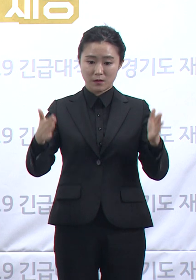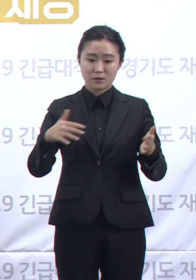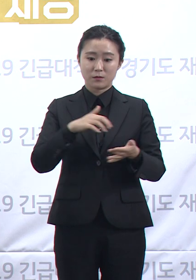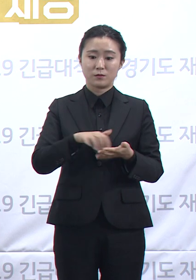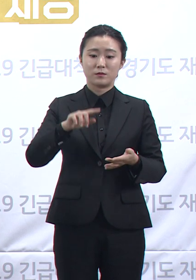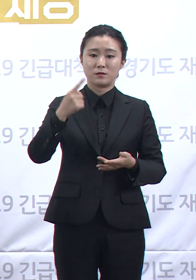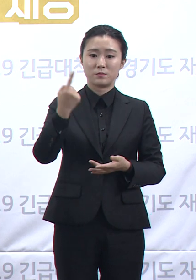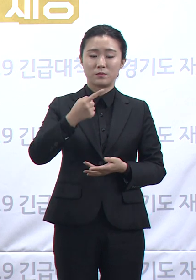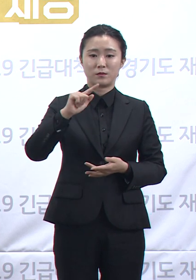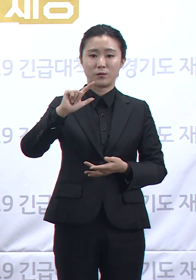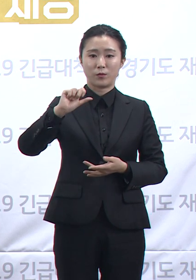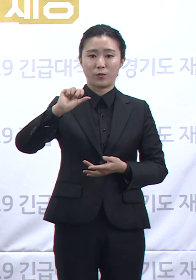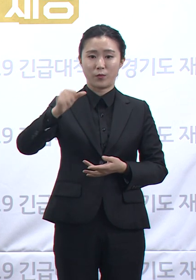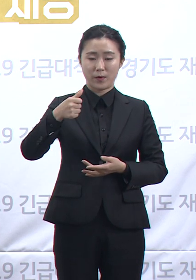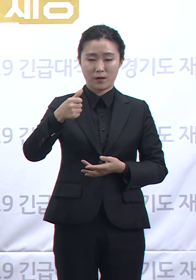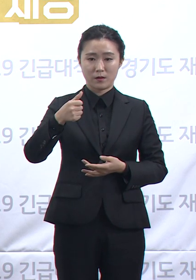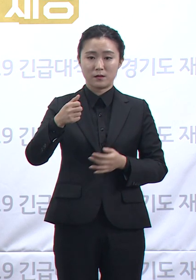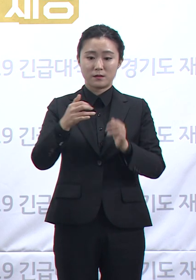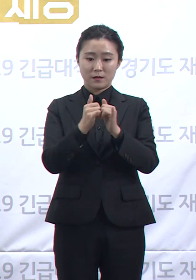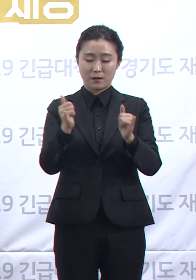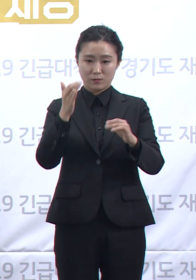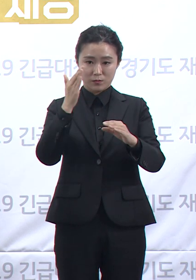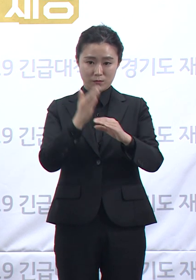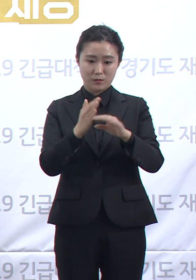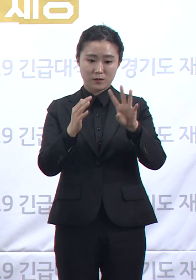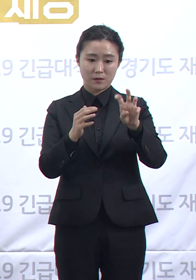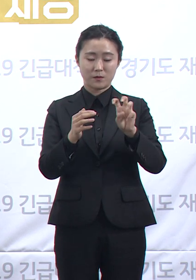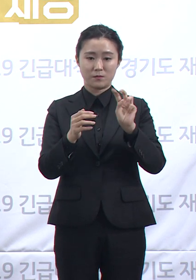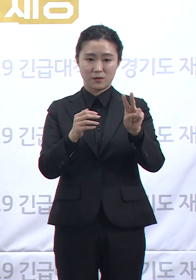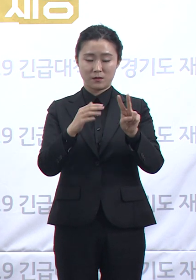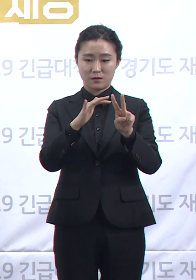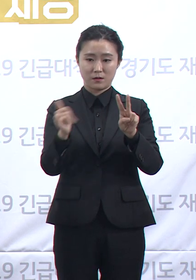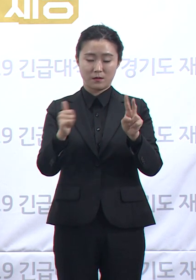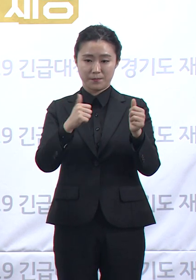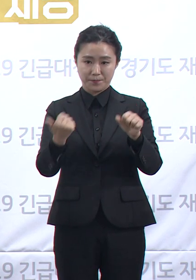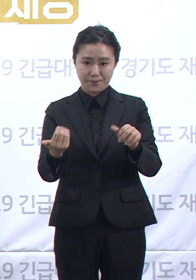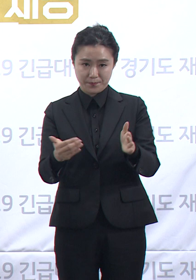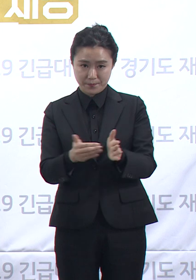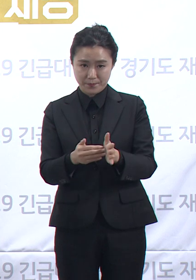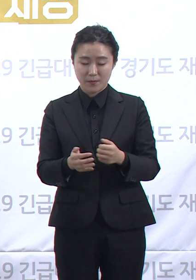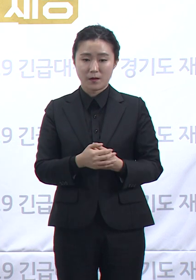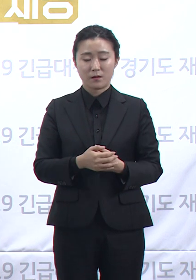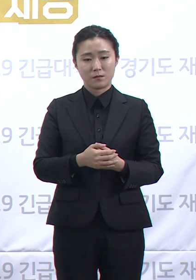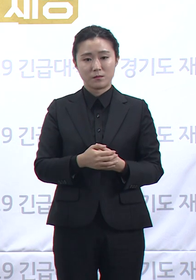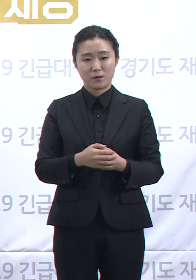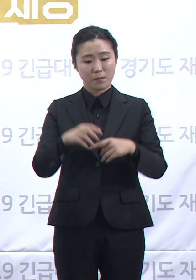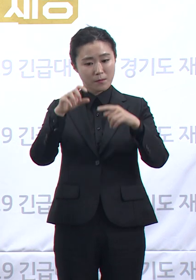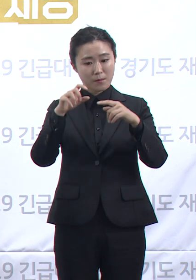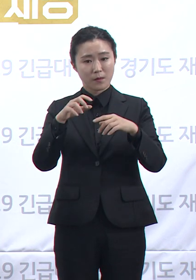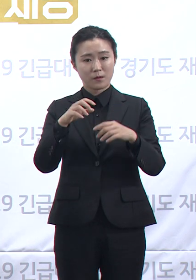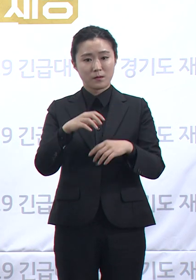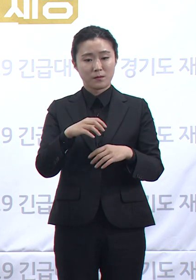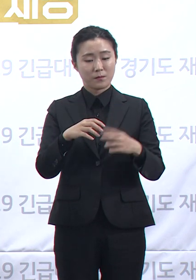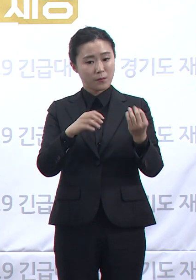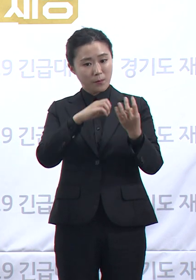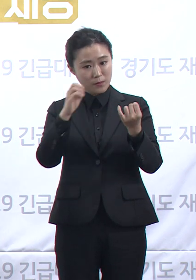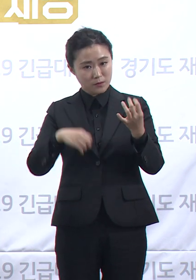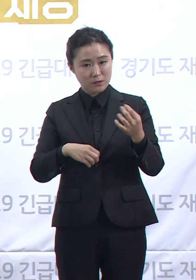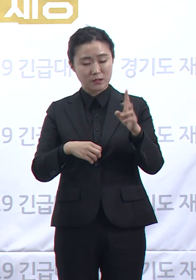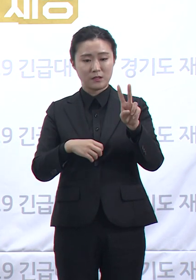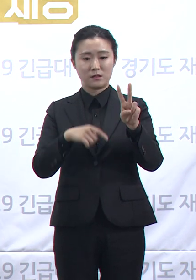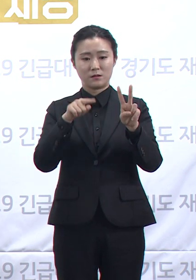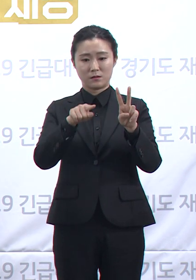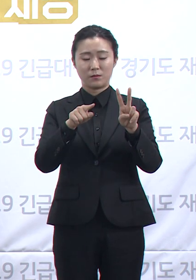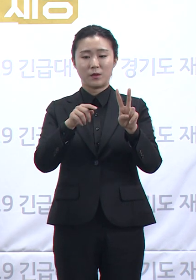1,559명 중 32명이 사망하였고, 치명률을 계산하면 2.05%입니다. 8월 한